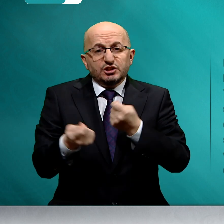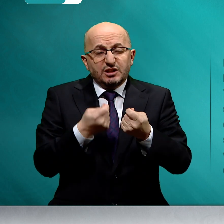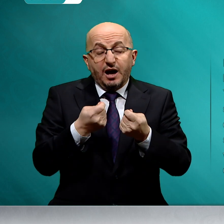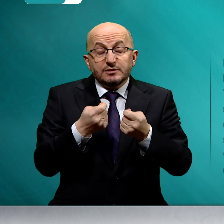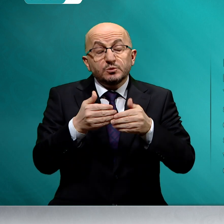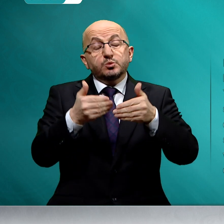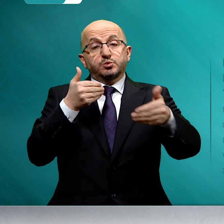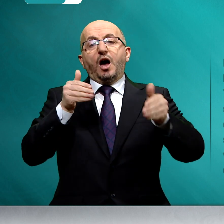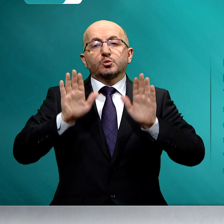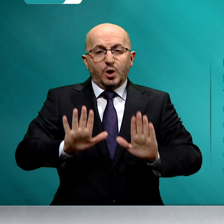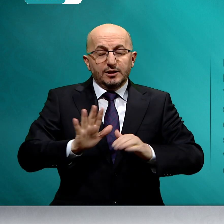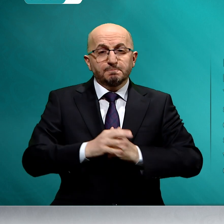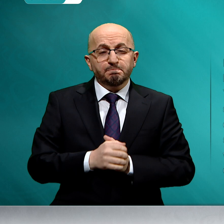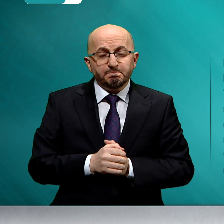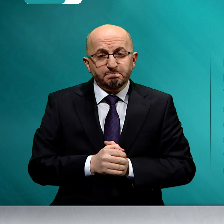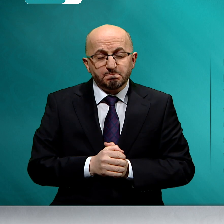davranıştan uzak duralım.